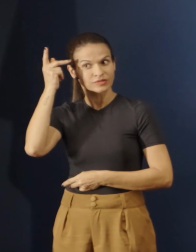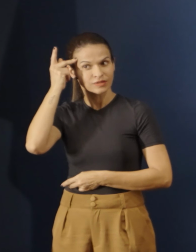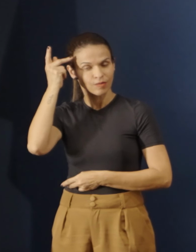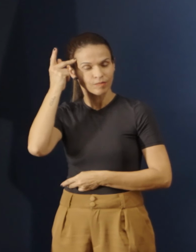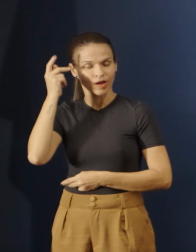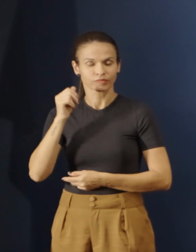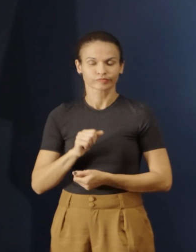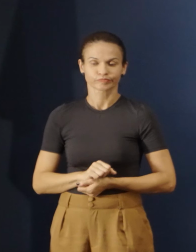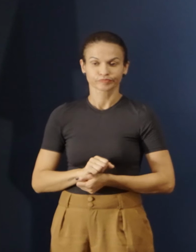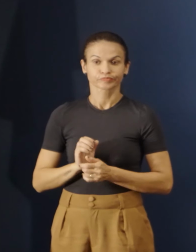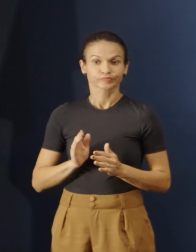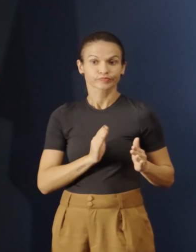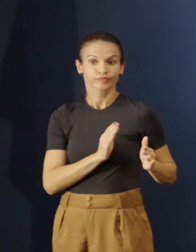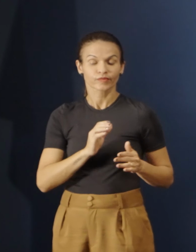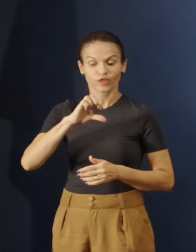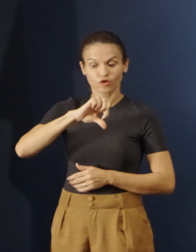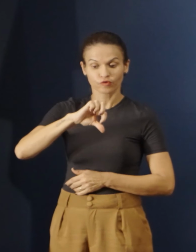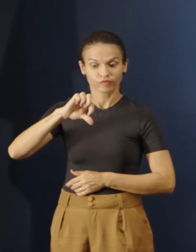em